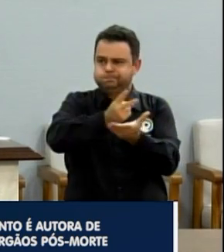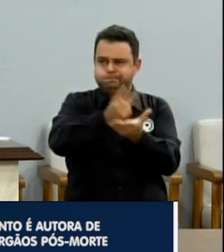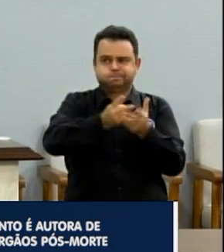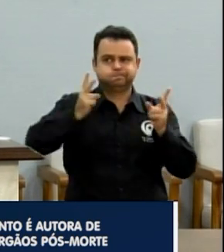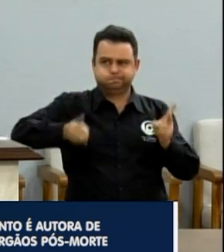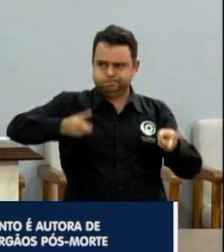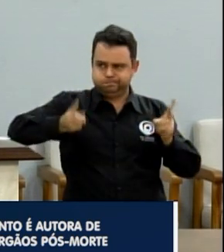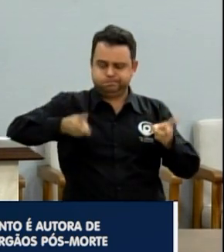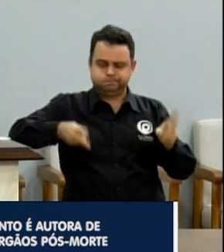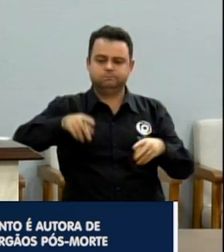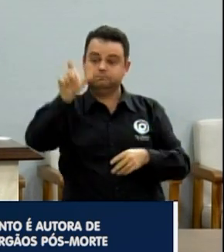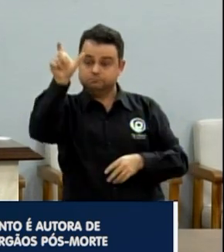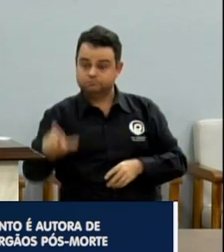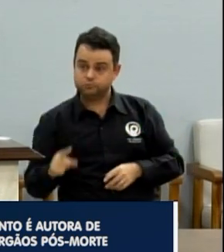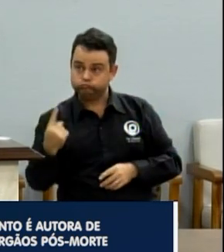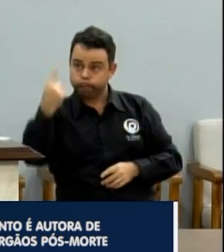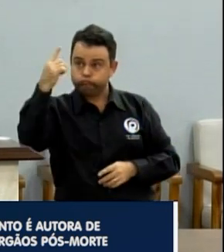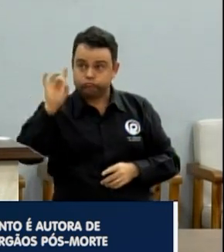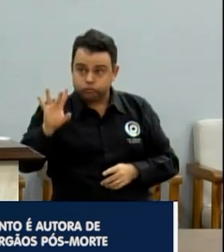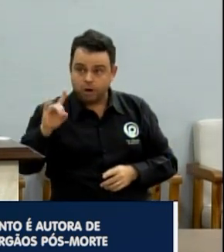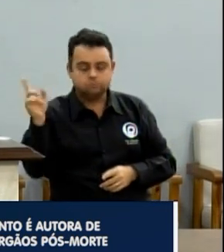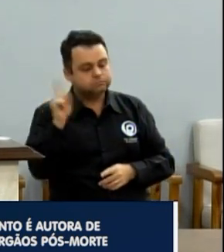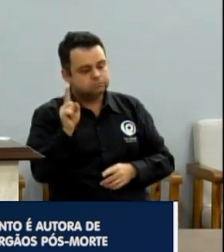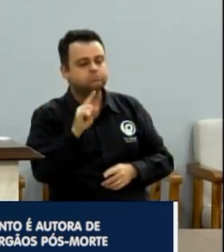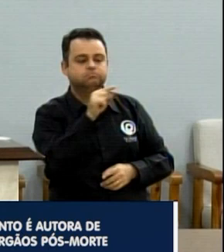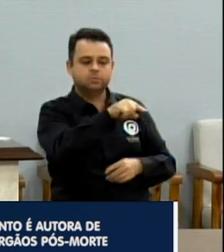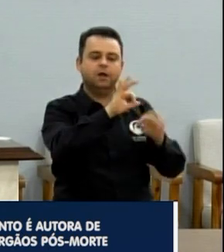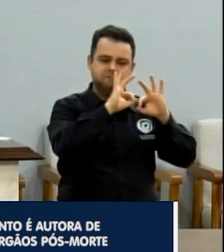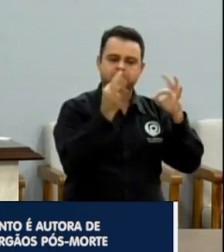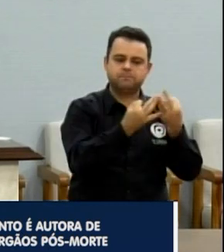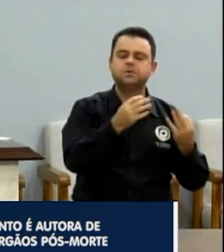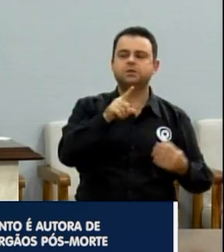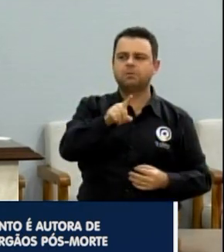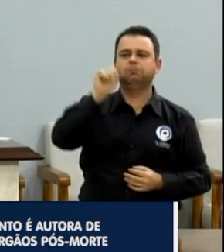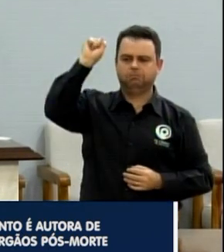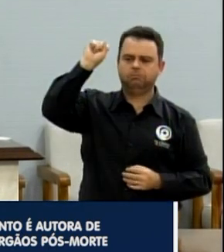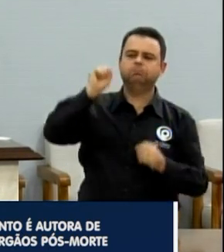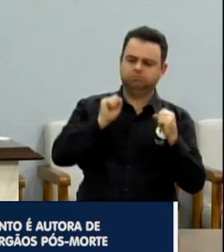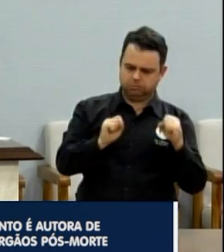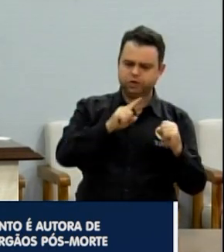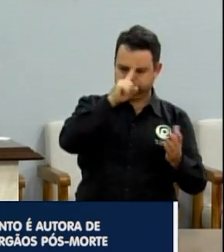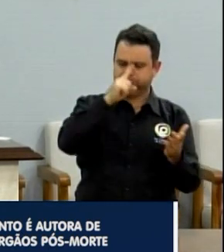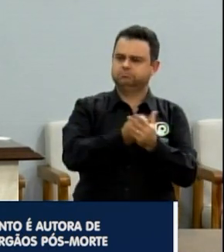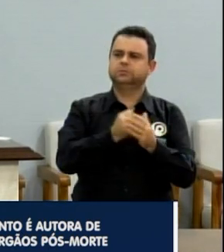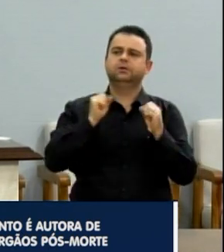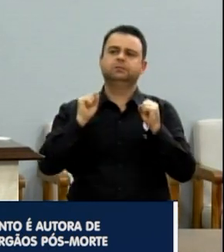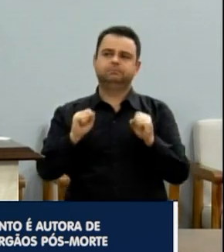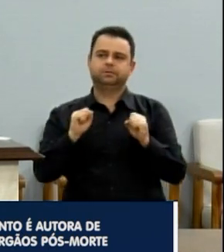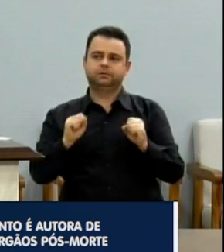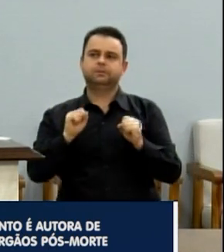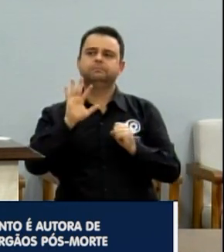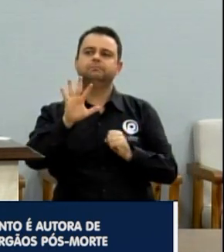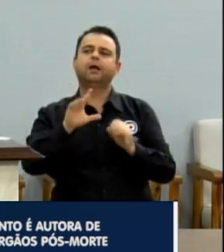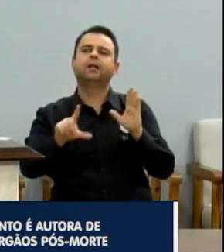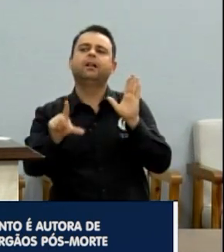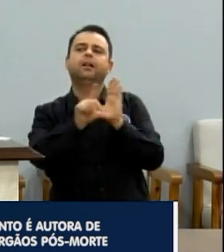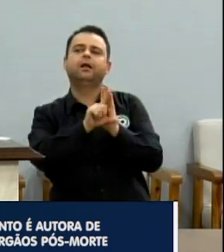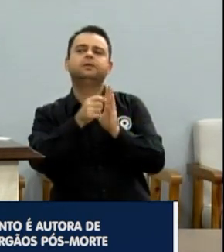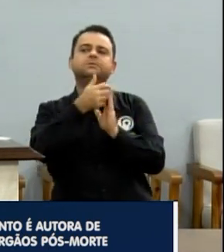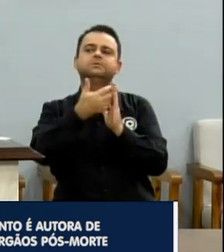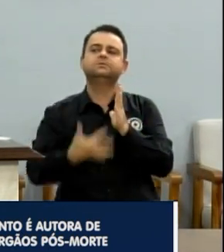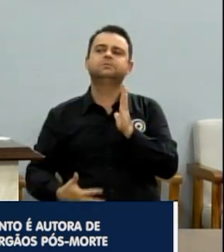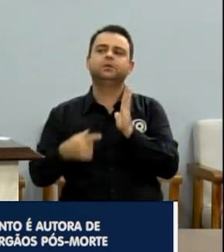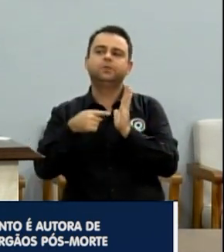qualquer manifestação deixada em vida pelo falecido. Fica claro, então, que a lei atual ela reflete um medo referente à